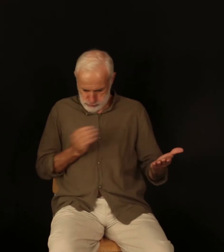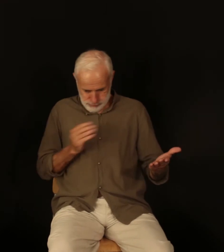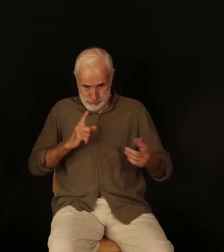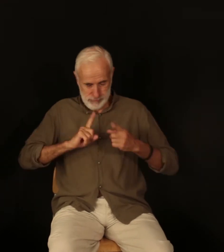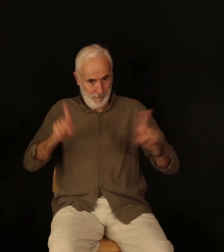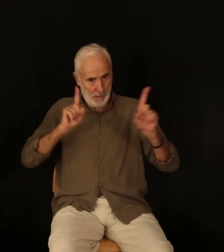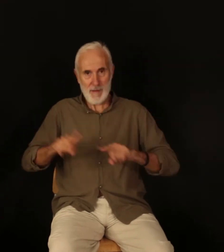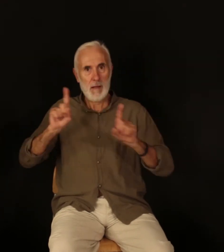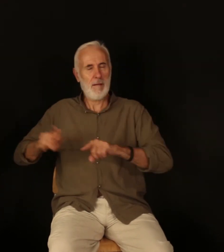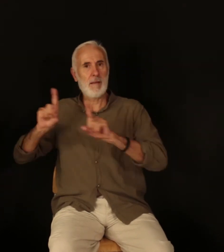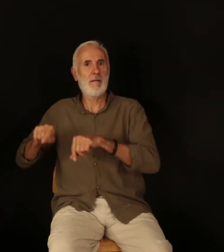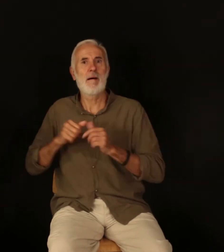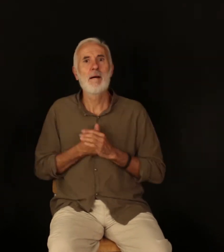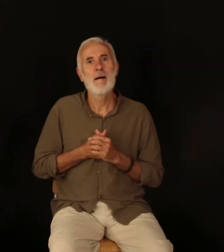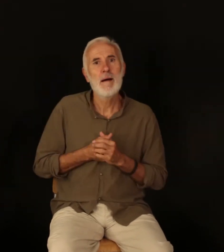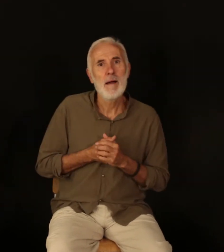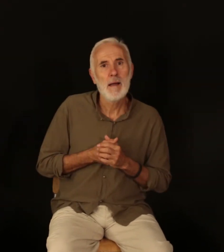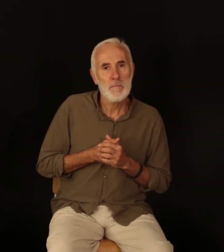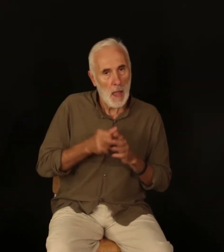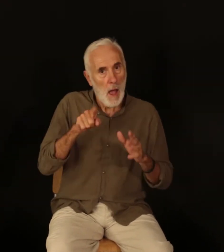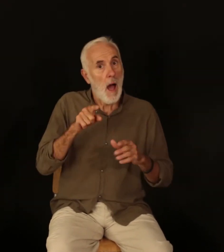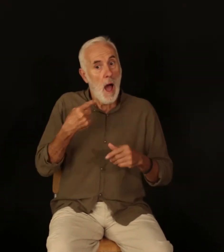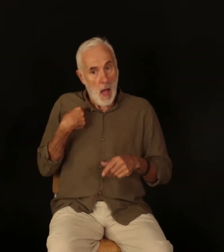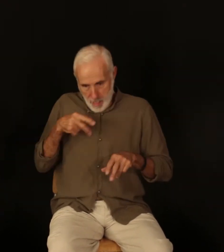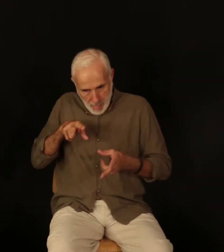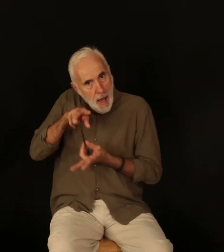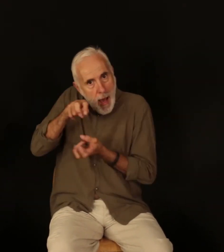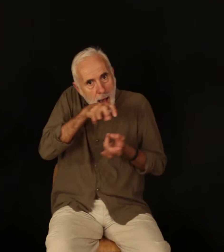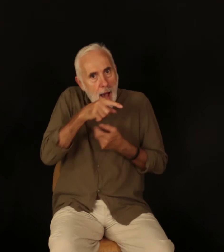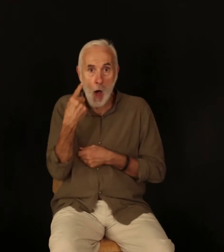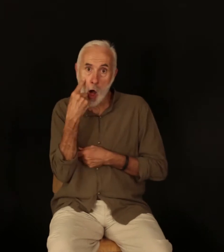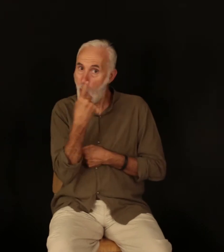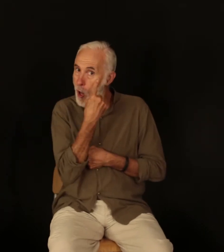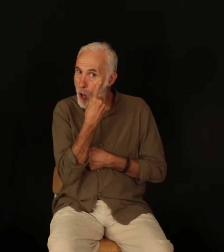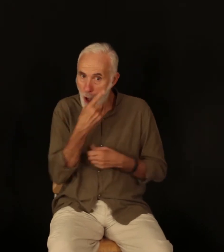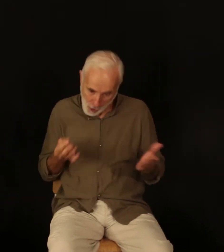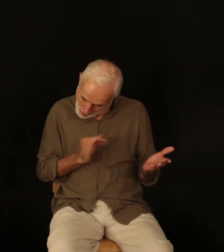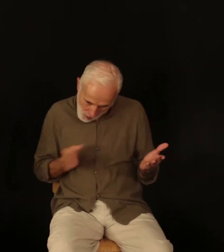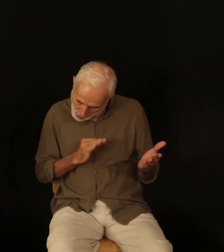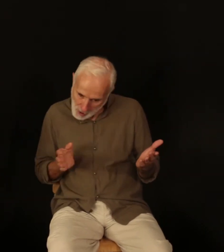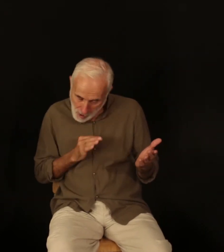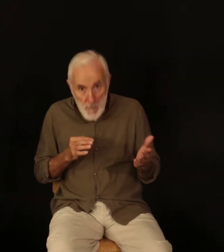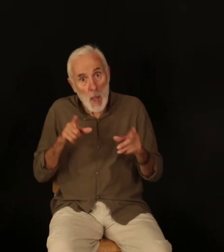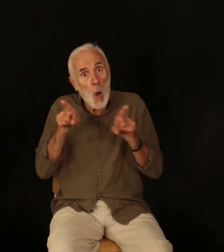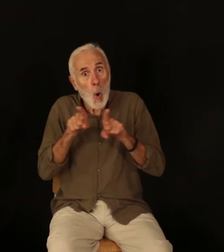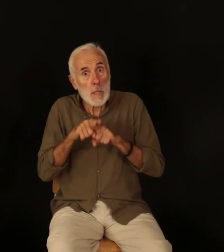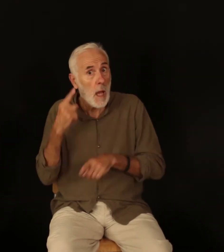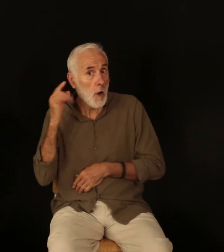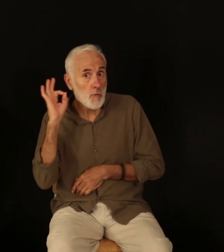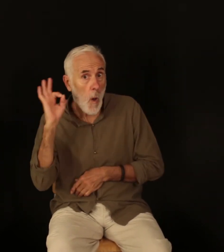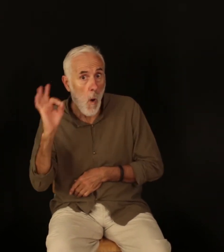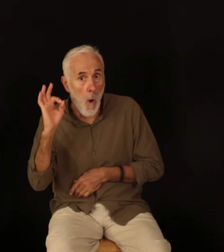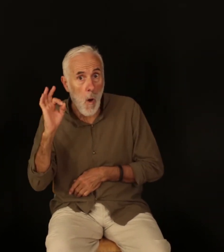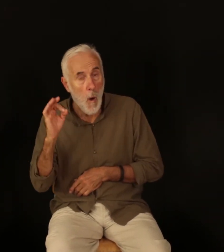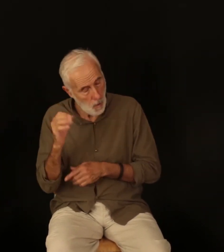Et on ne s'arrête même pas, disons, à l'œil. On va aussi jusqu'à produire de la création